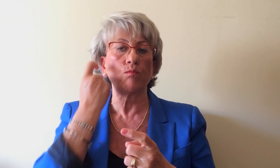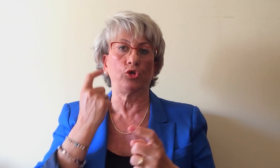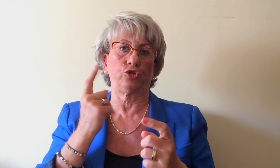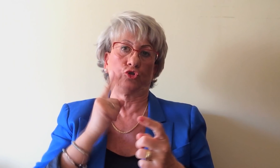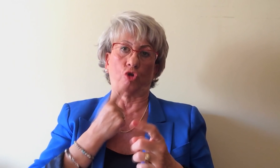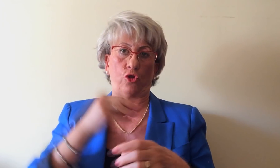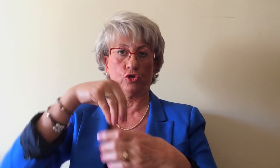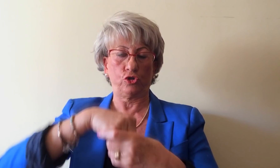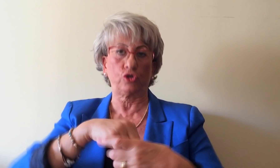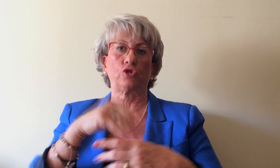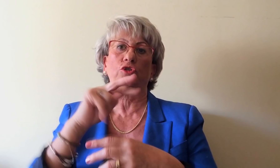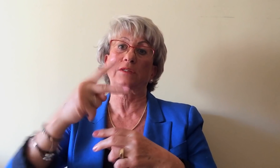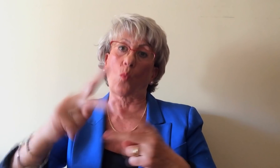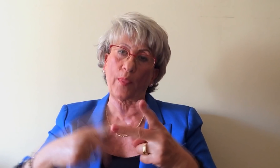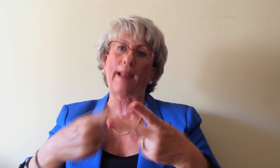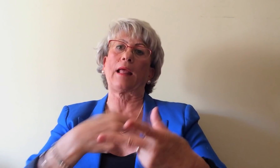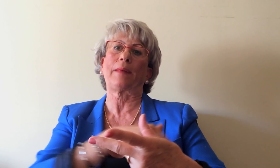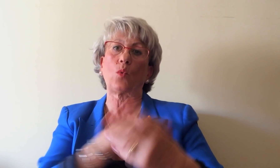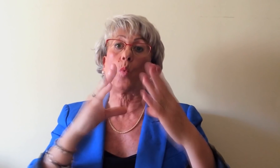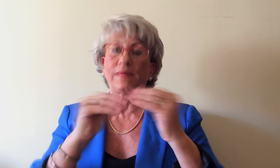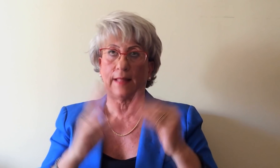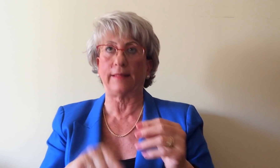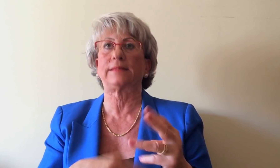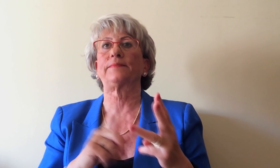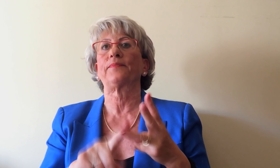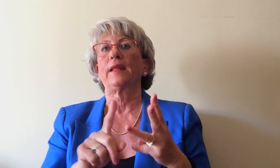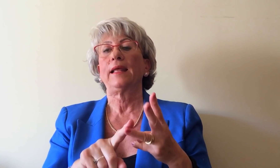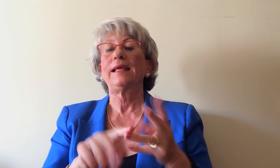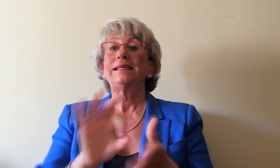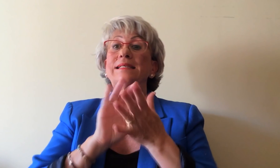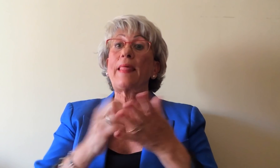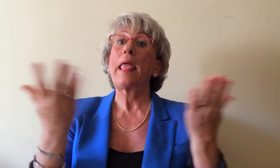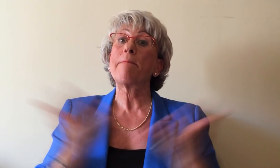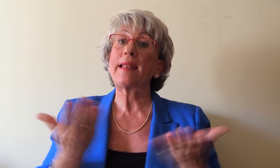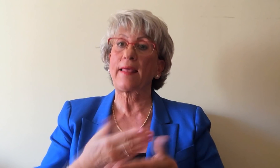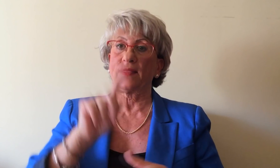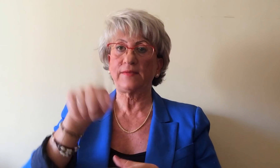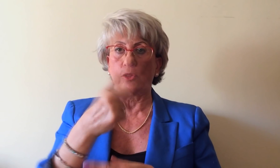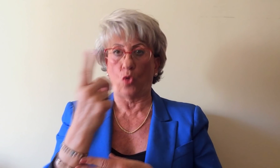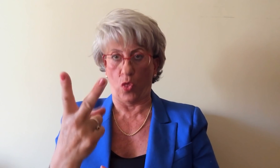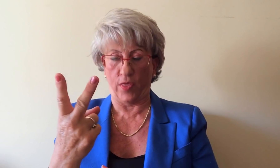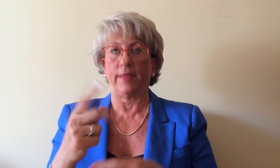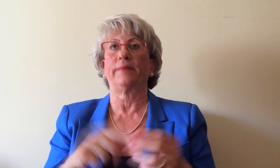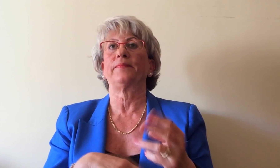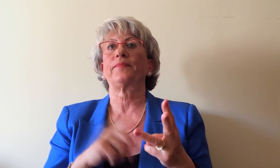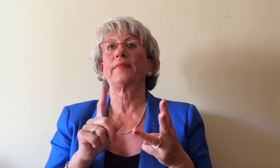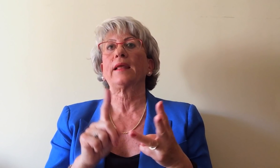Servei d'Atenció a l'Alumnat Sord dins de secundària, batxillerat i universitats, el Servei d'Emergències del